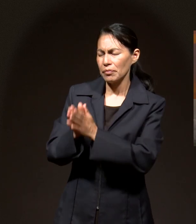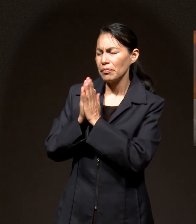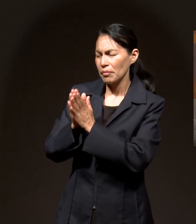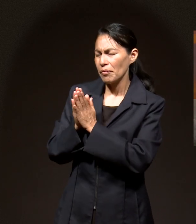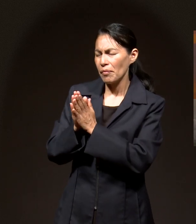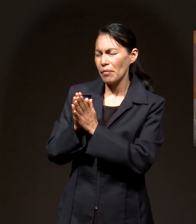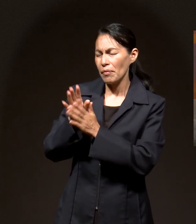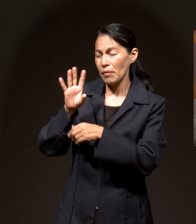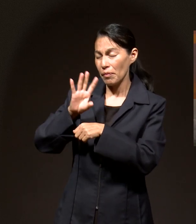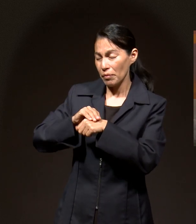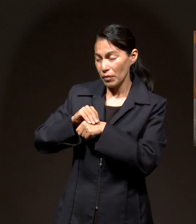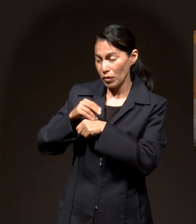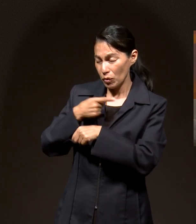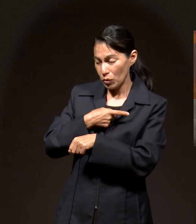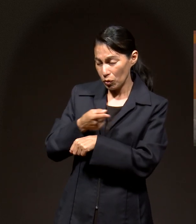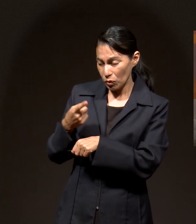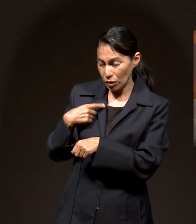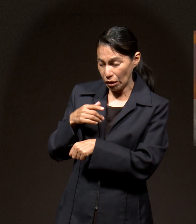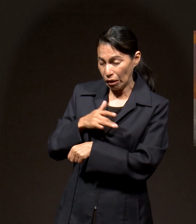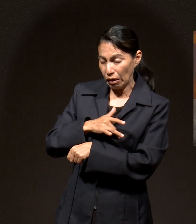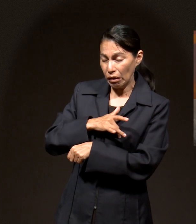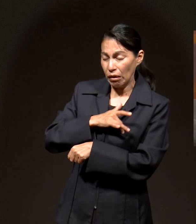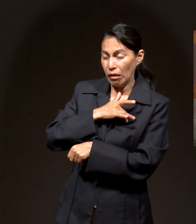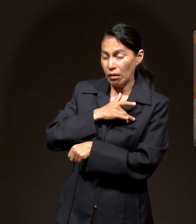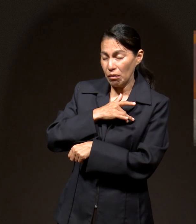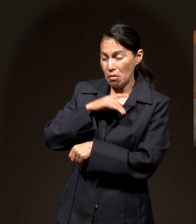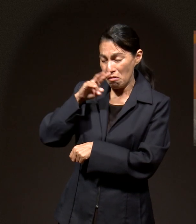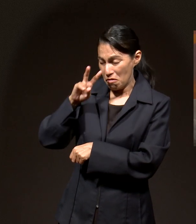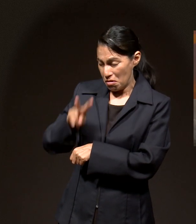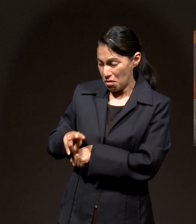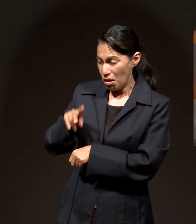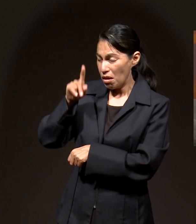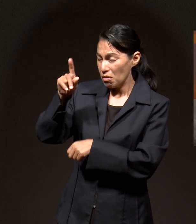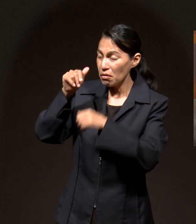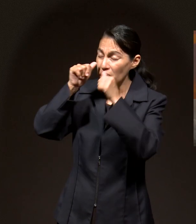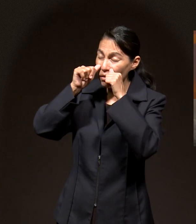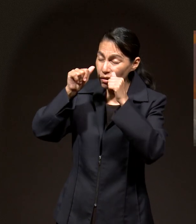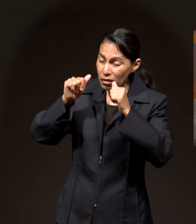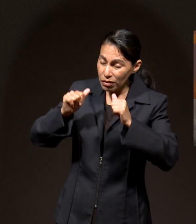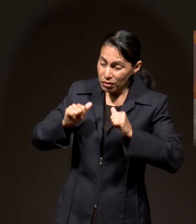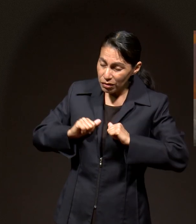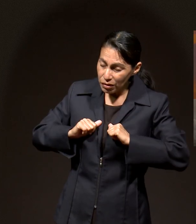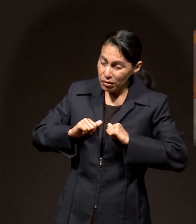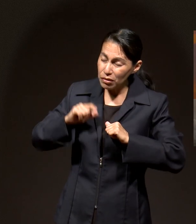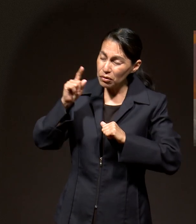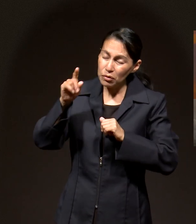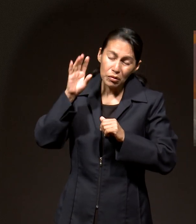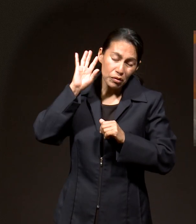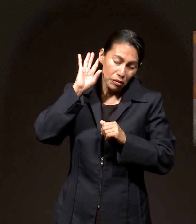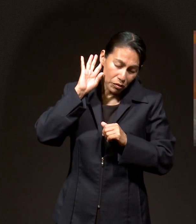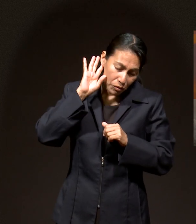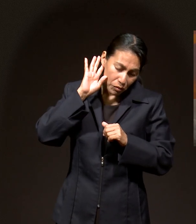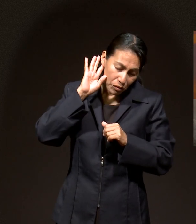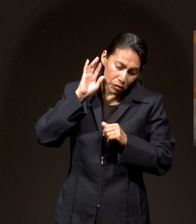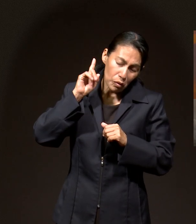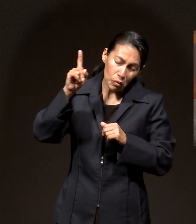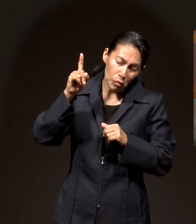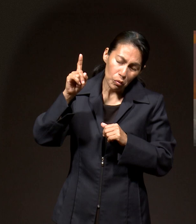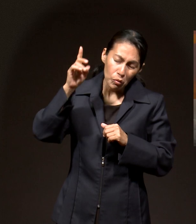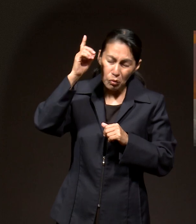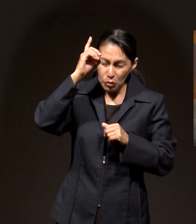nos convenzas de que tú nos escuchas y de que tú nos respondes, de que servimos a un Dios vivo que se interesa por